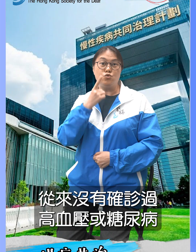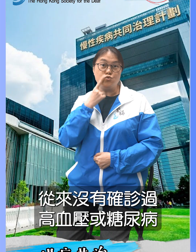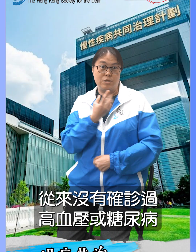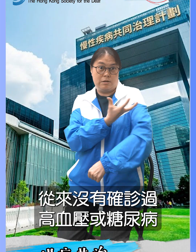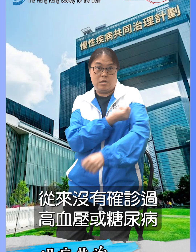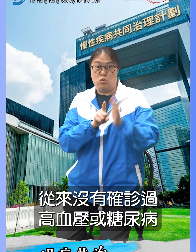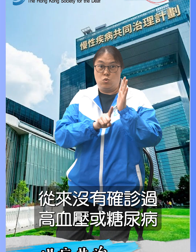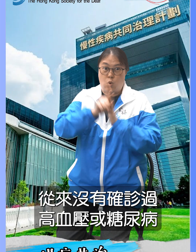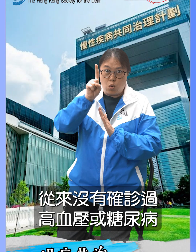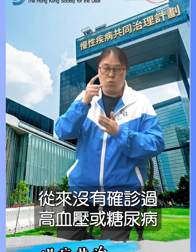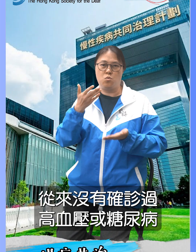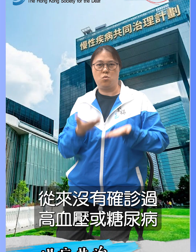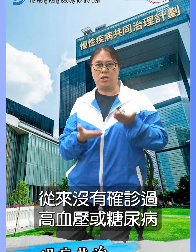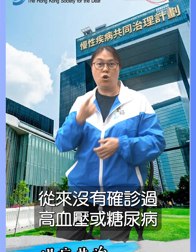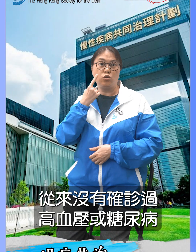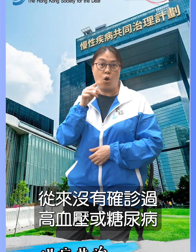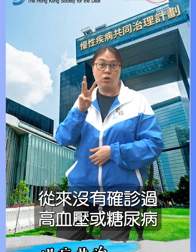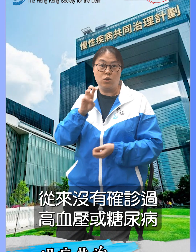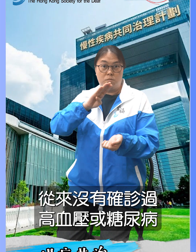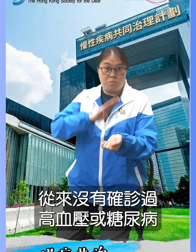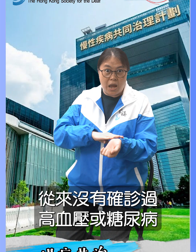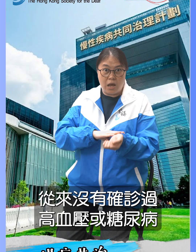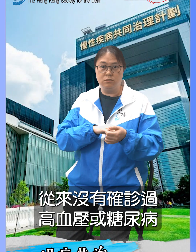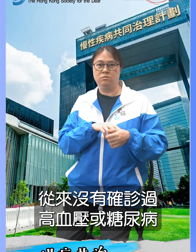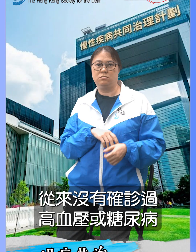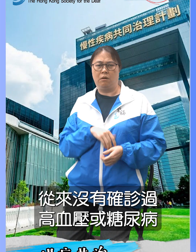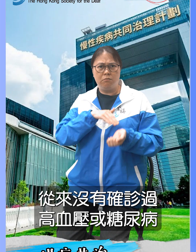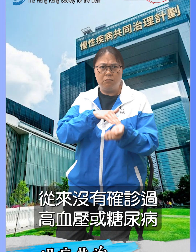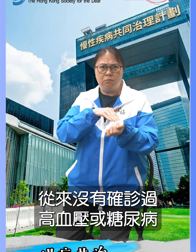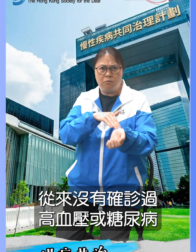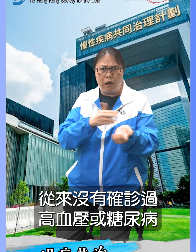從來冇確診過高血壓或者糖尿病，